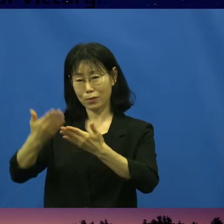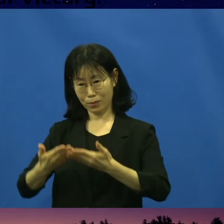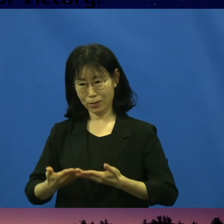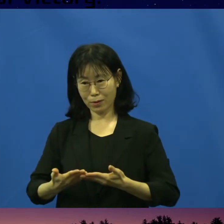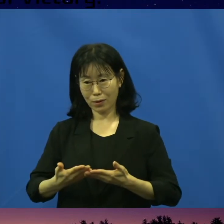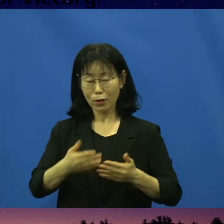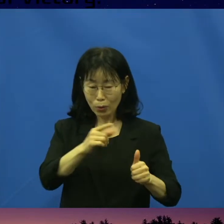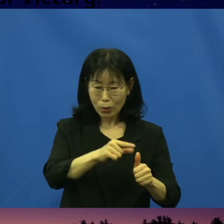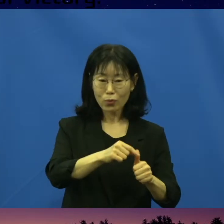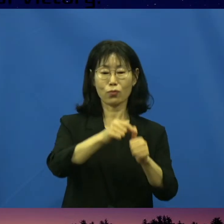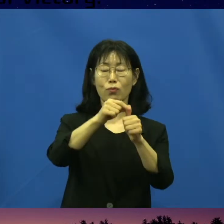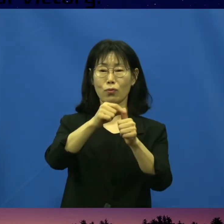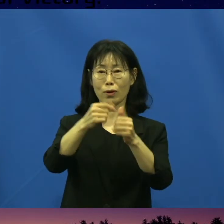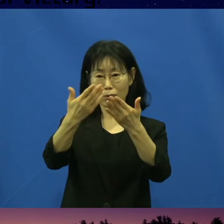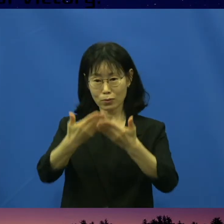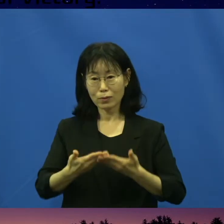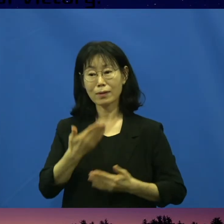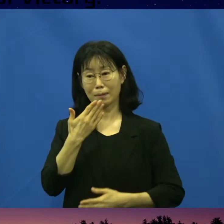구원의 역사가 일어나.